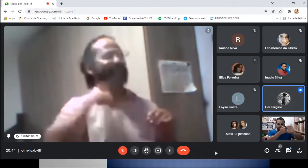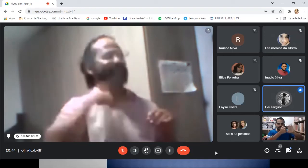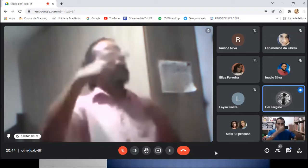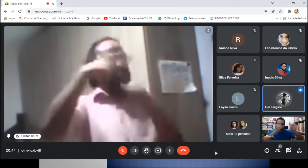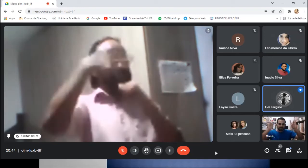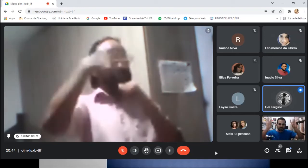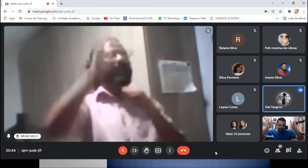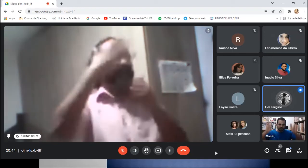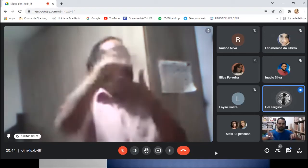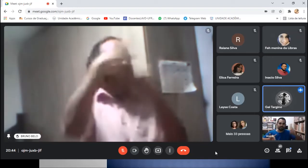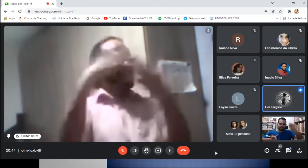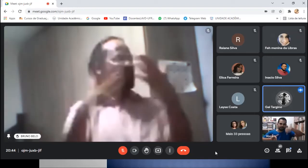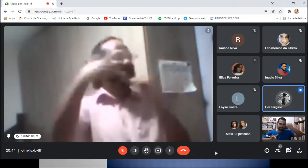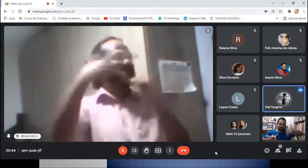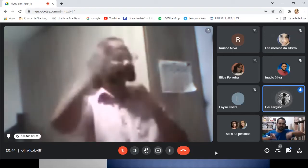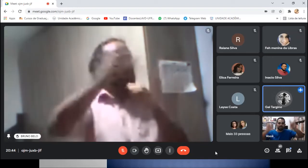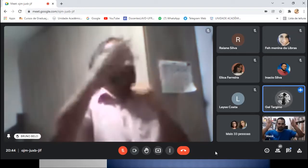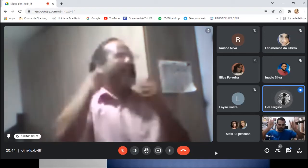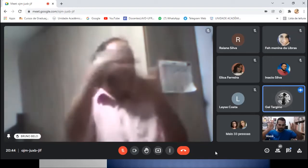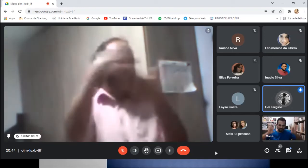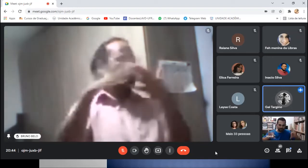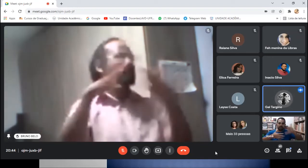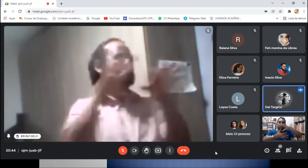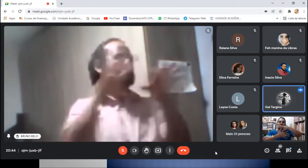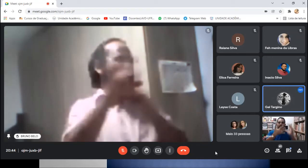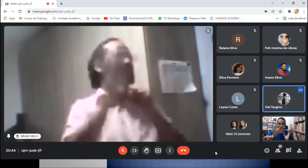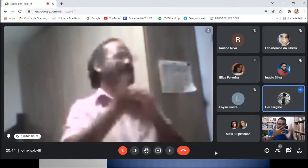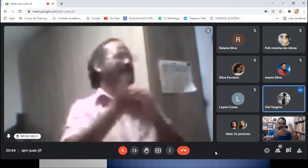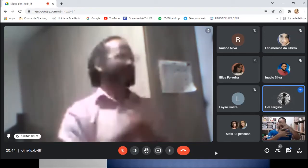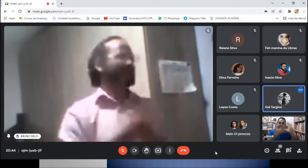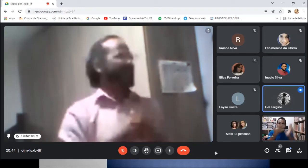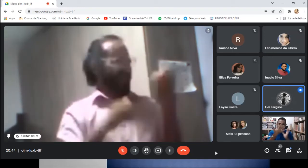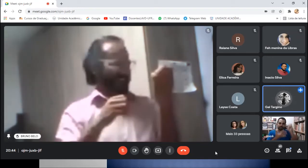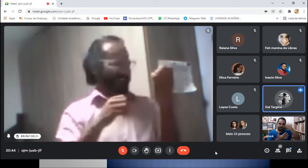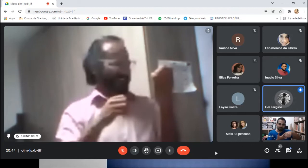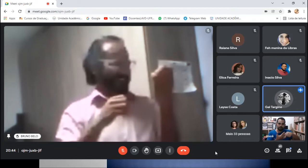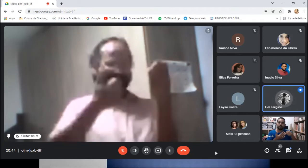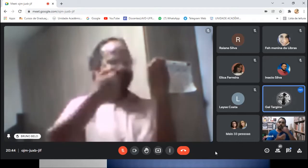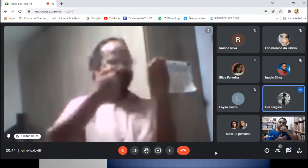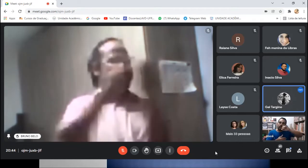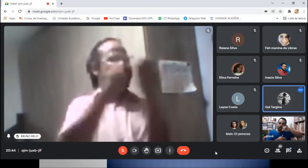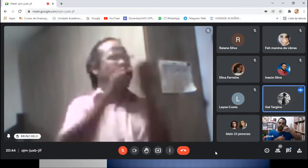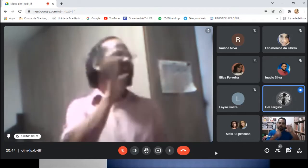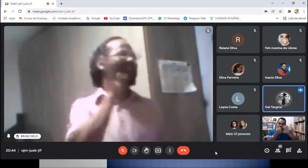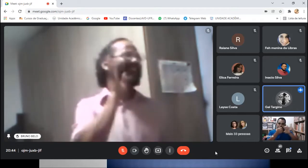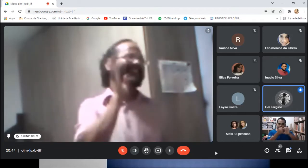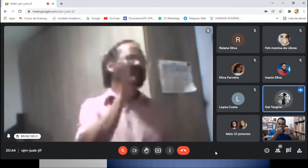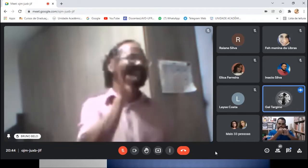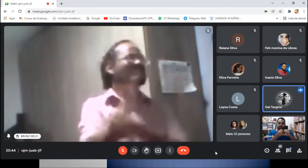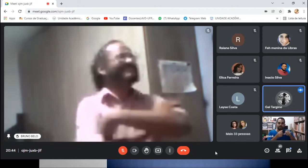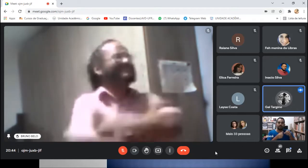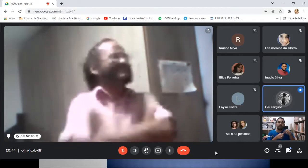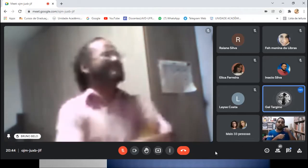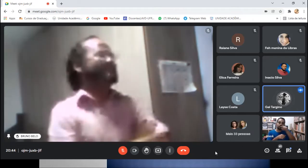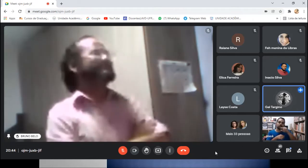Pós, isso. Esse é o sinal de especialização. Porque é uma questão da Libras, né? Esse é o sinal